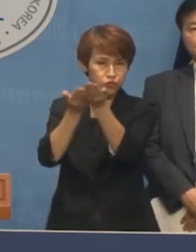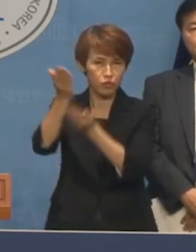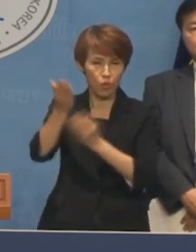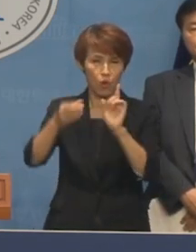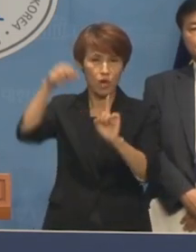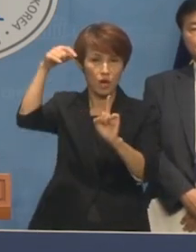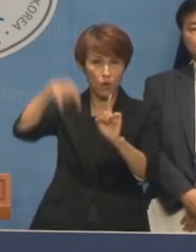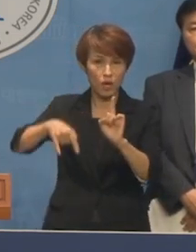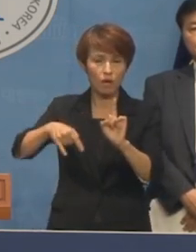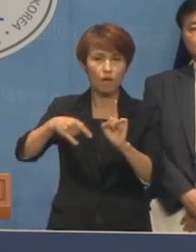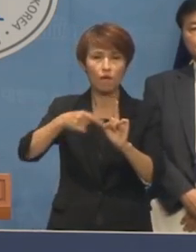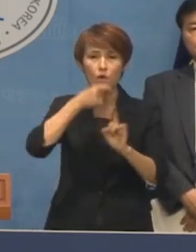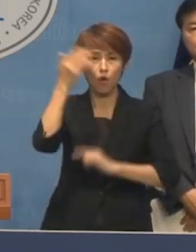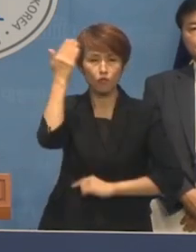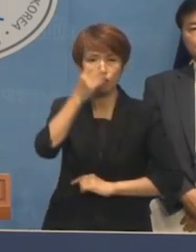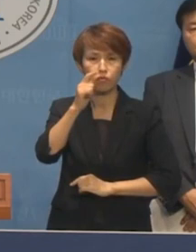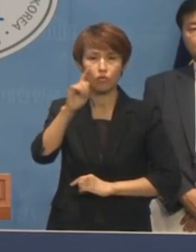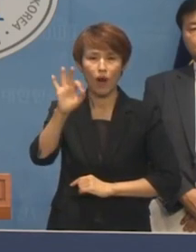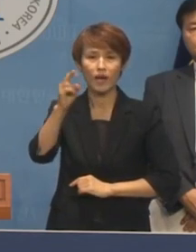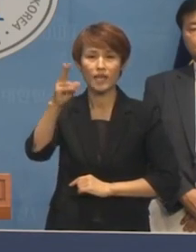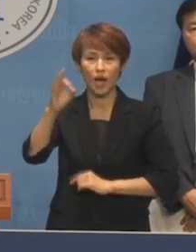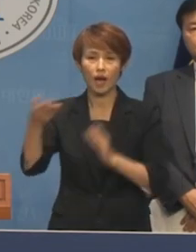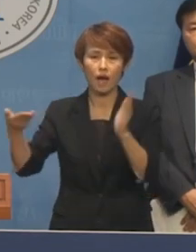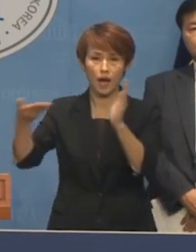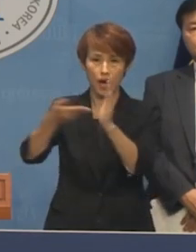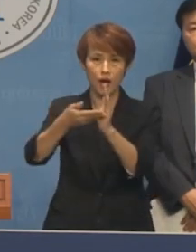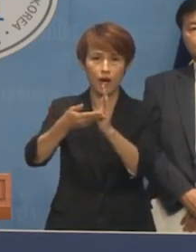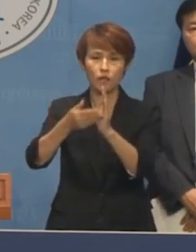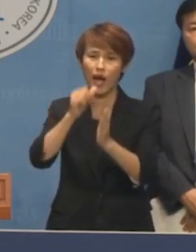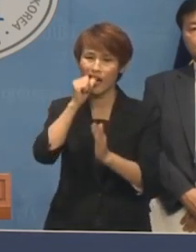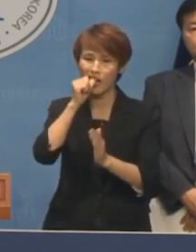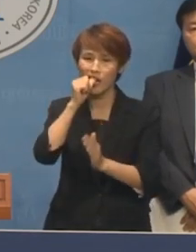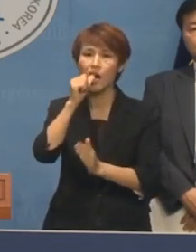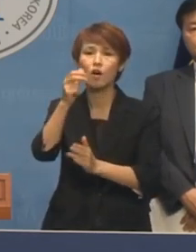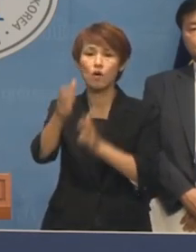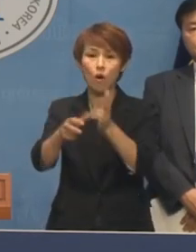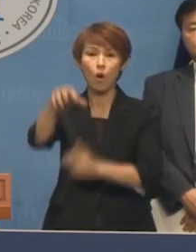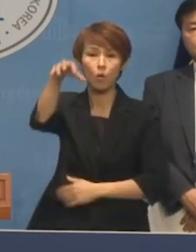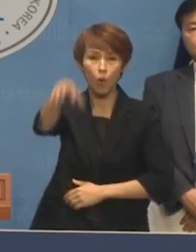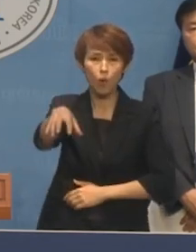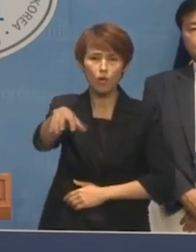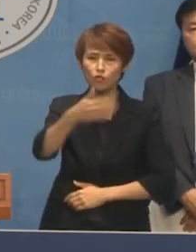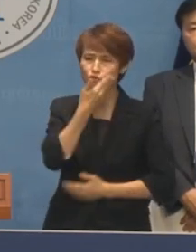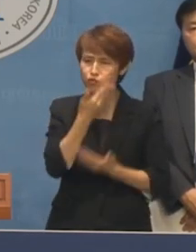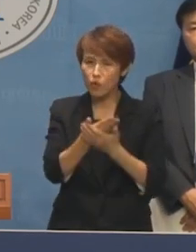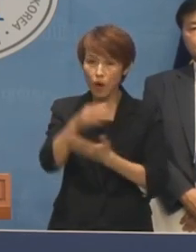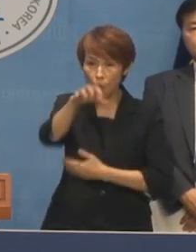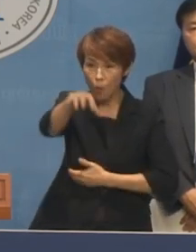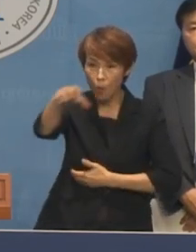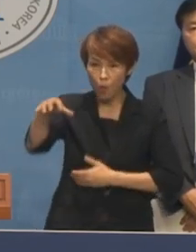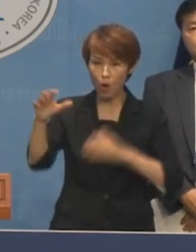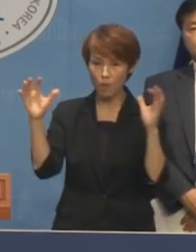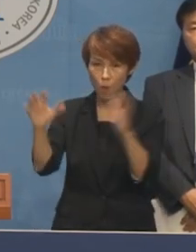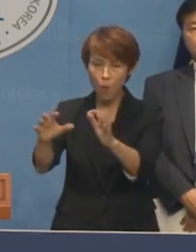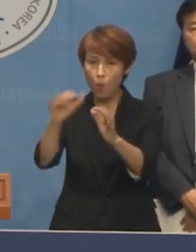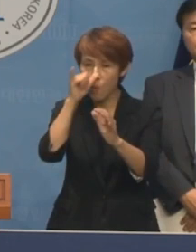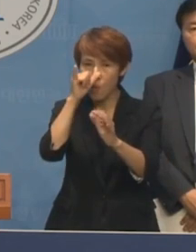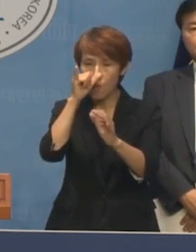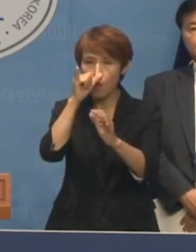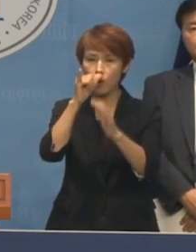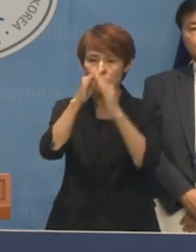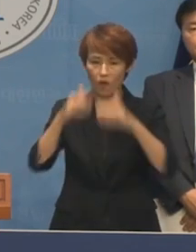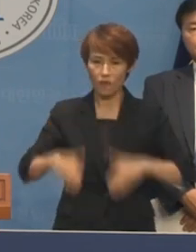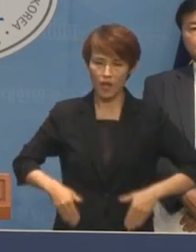1위인 여수 광양항, 광양제철소 등 국가 핵심 기반 산업을 주축으로 전남 지역